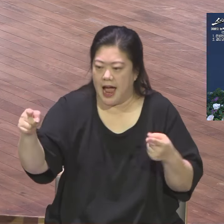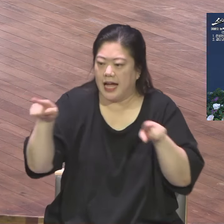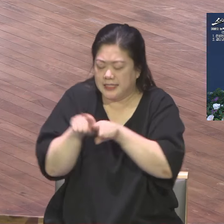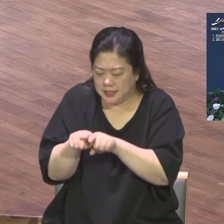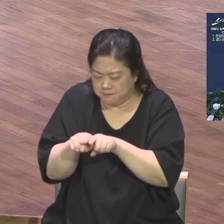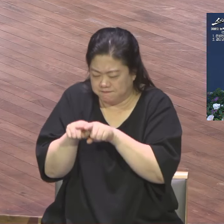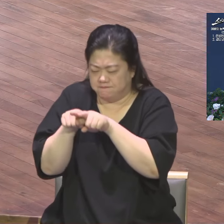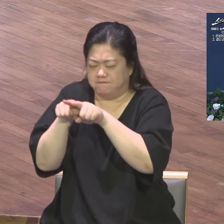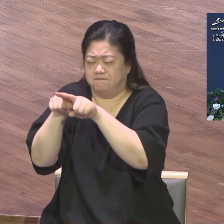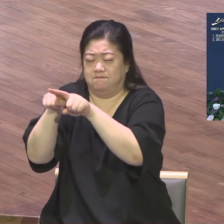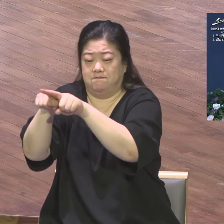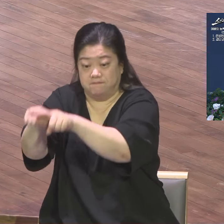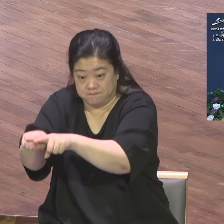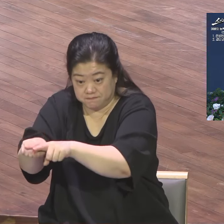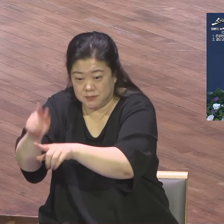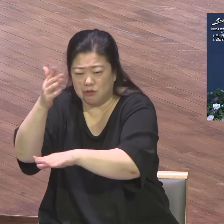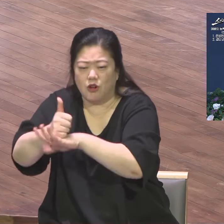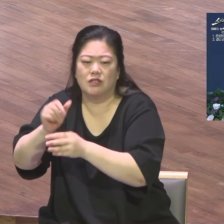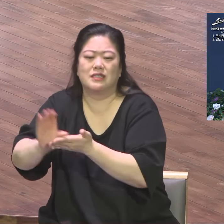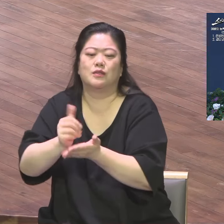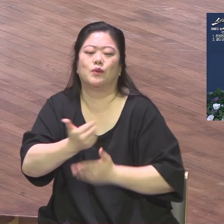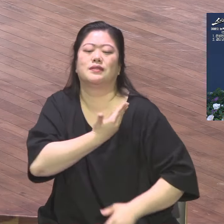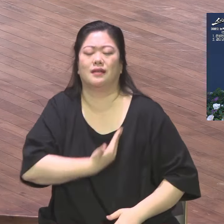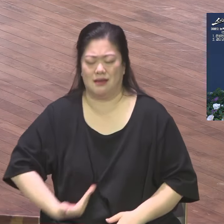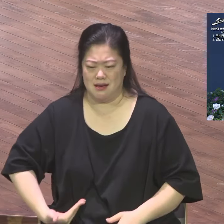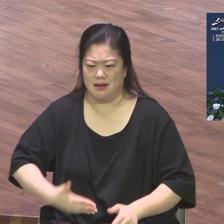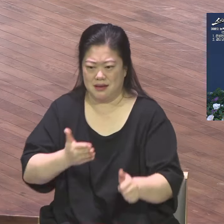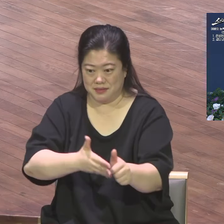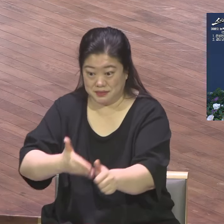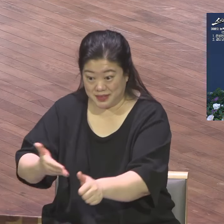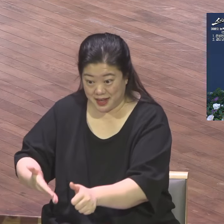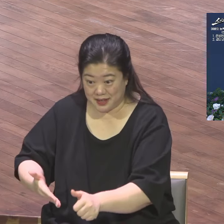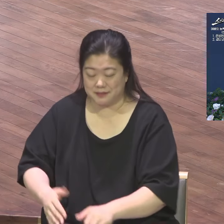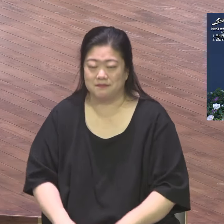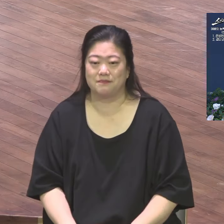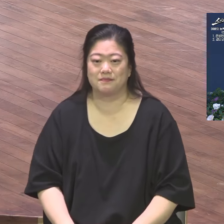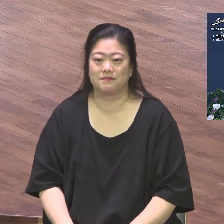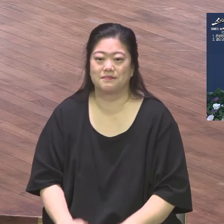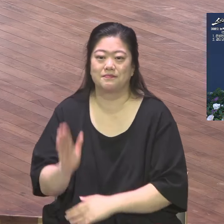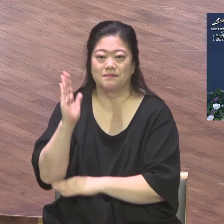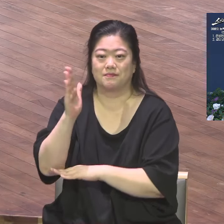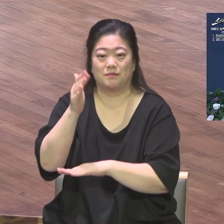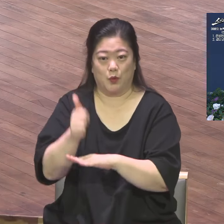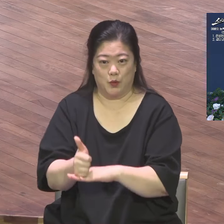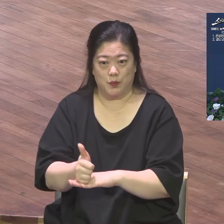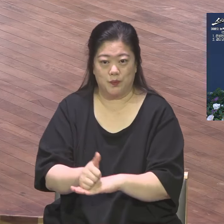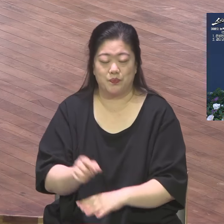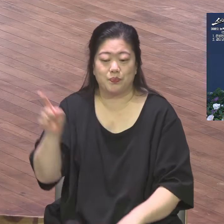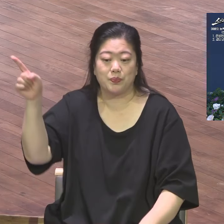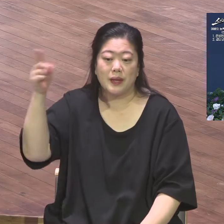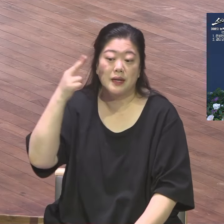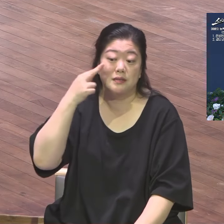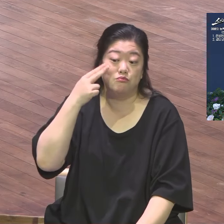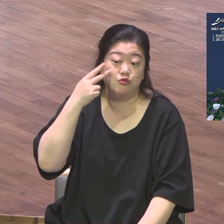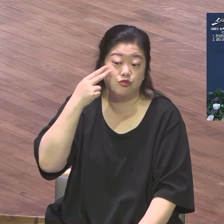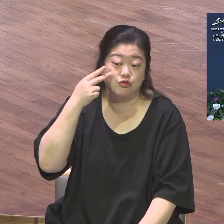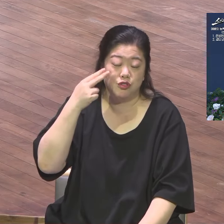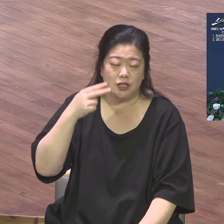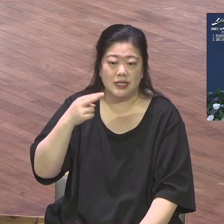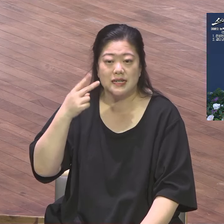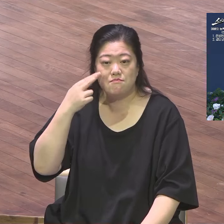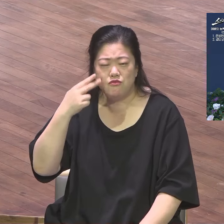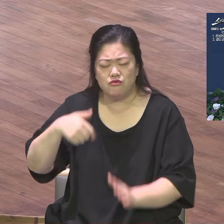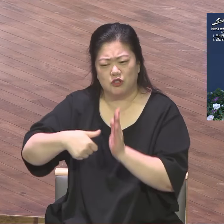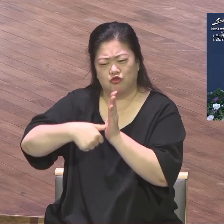세워지는 작품 남기시기를 주님으로 축복합니다. 결론입니다. 미국의 유명한 영적 지도자